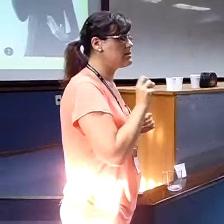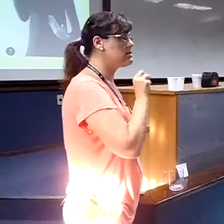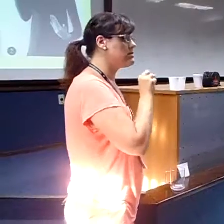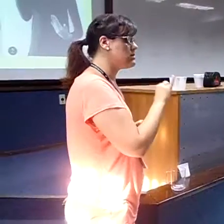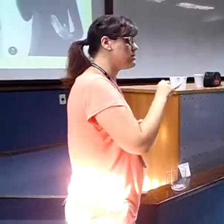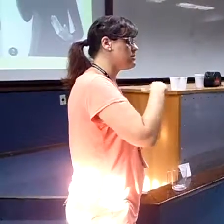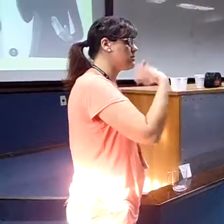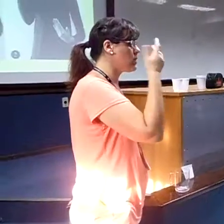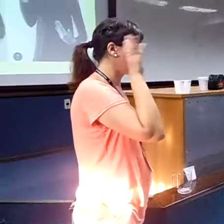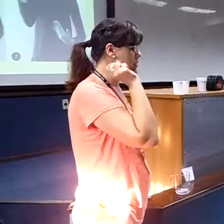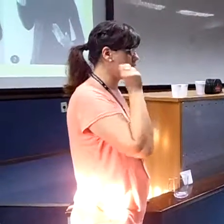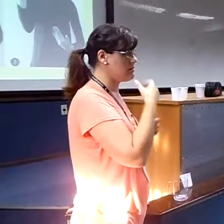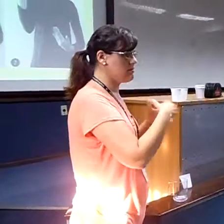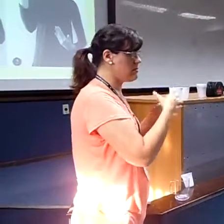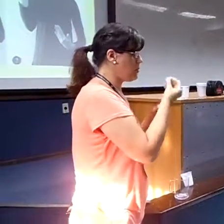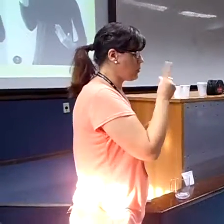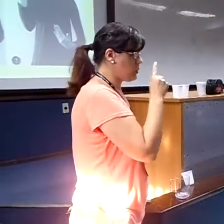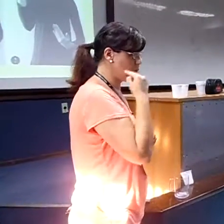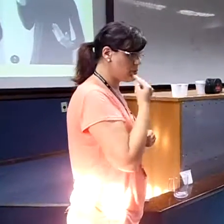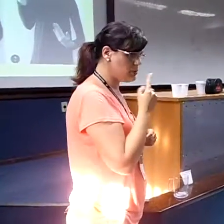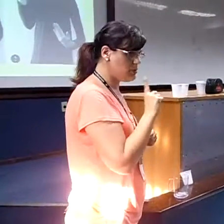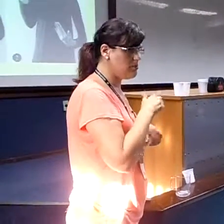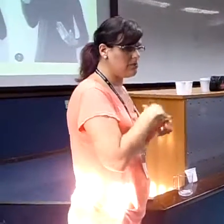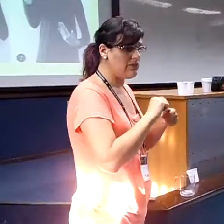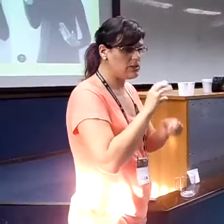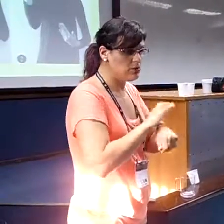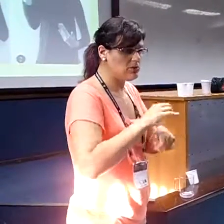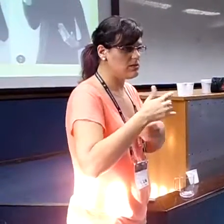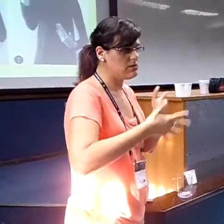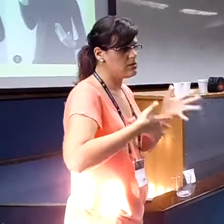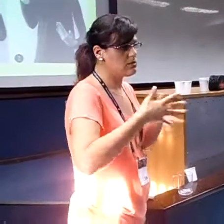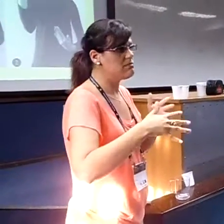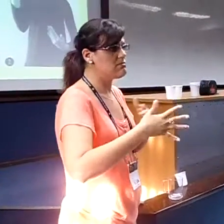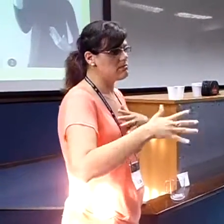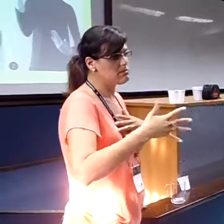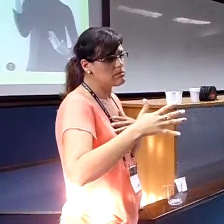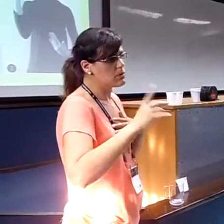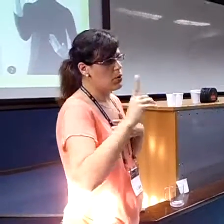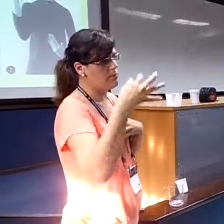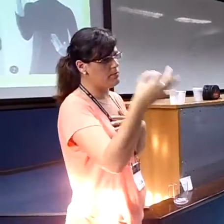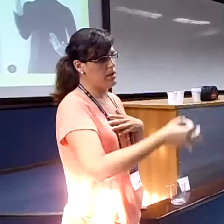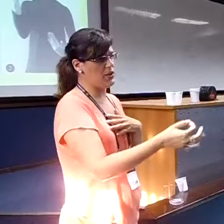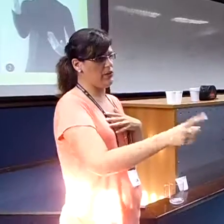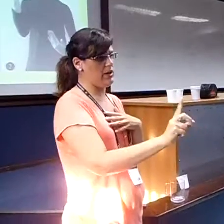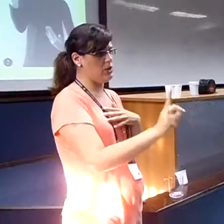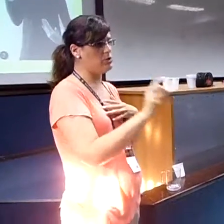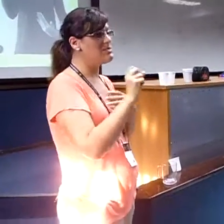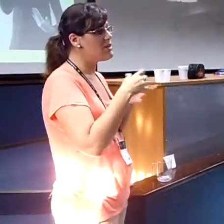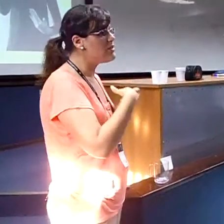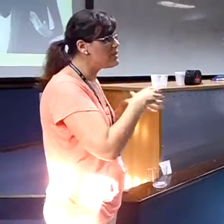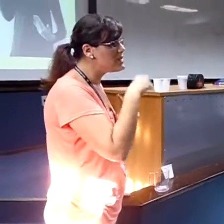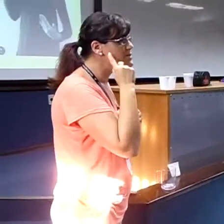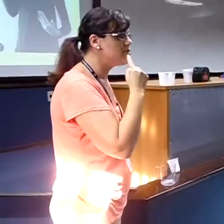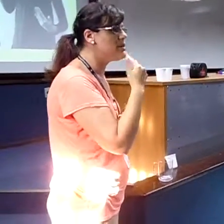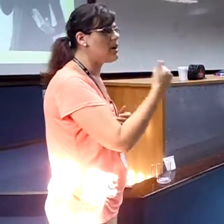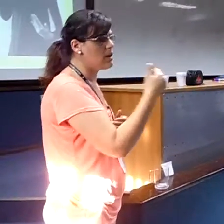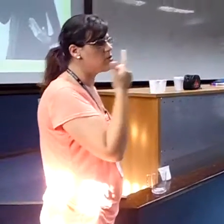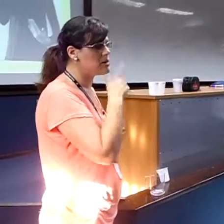né? Consegue aprender, é óbvio, né? Mas se não tem convivência, só no curso ele não vai ter uma aquisição